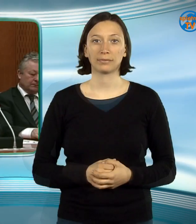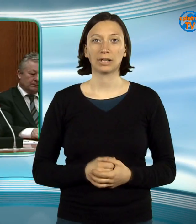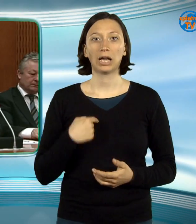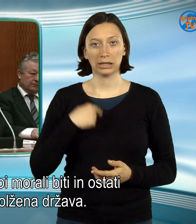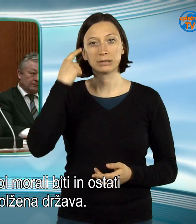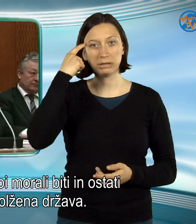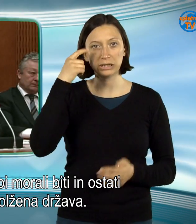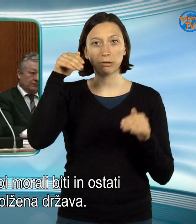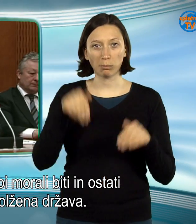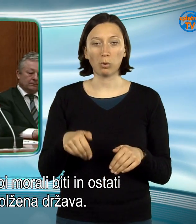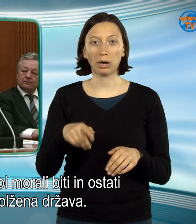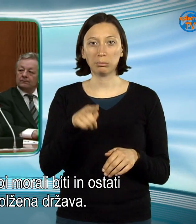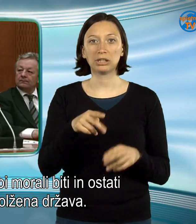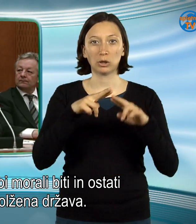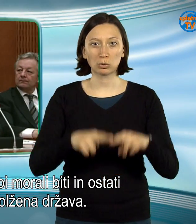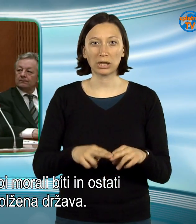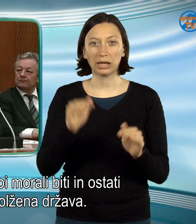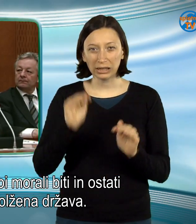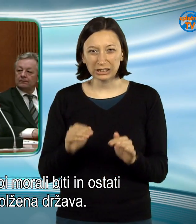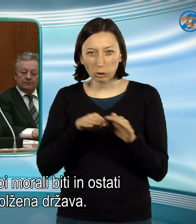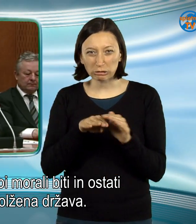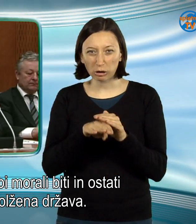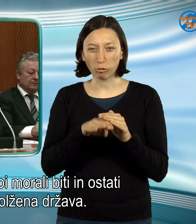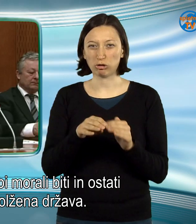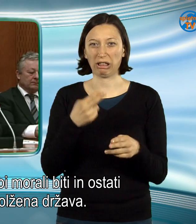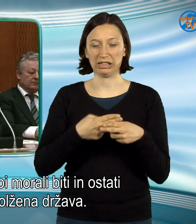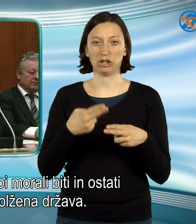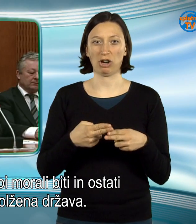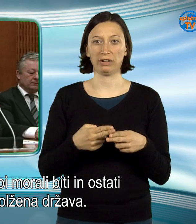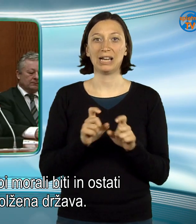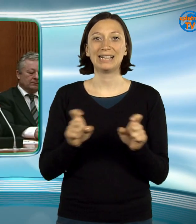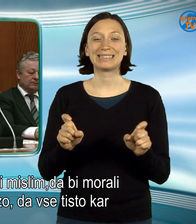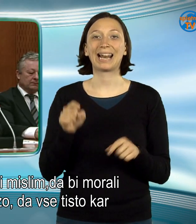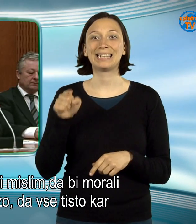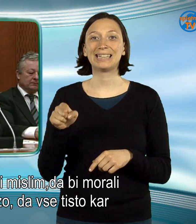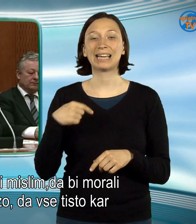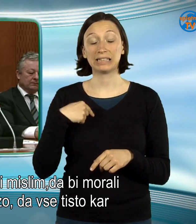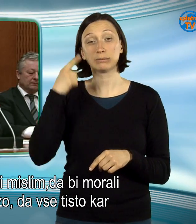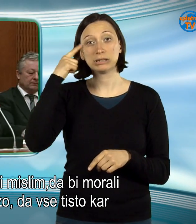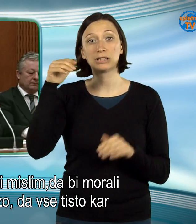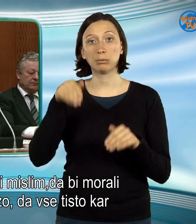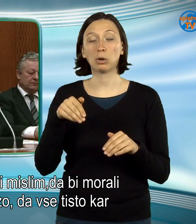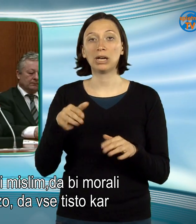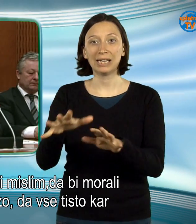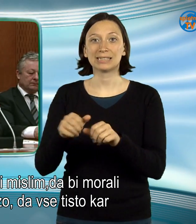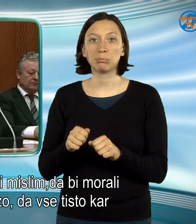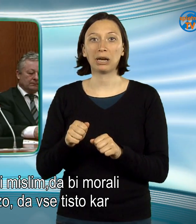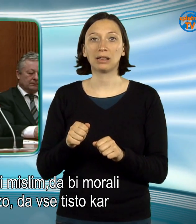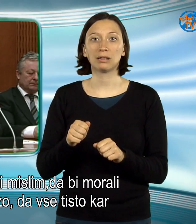Jaz mislim, da bi mogla biti in ostati nizko zadolžena država. Zaradi tega tudi mislim, da bi mogli sprejeti komitment, da